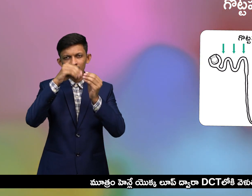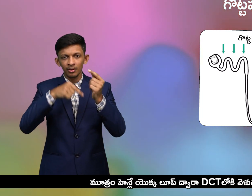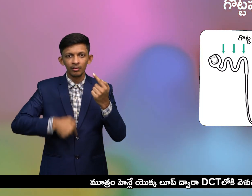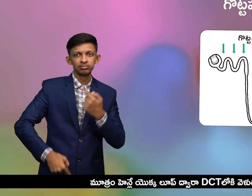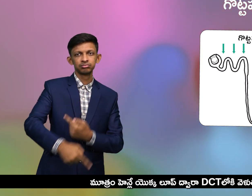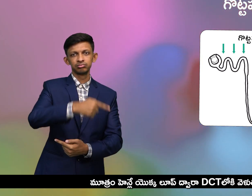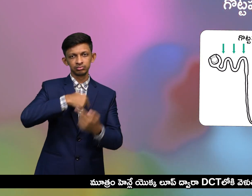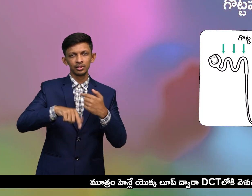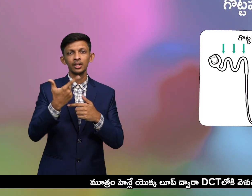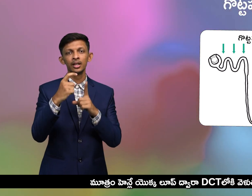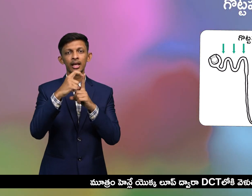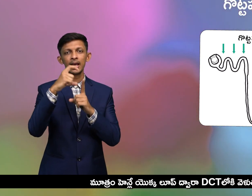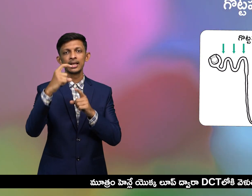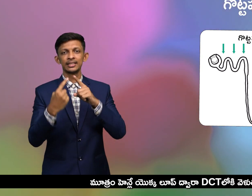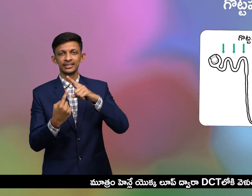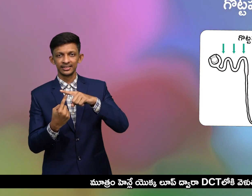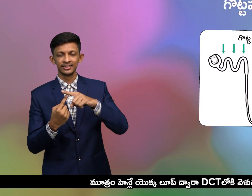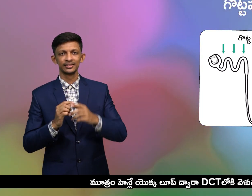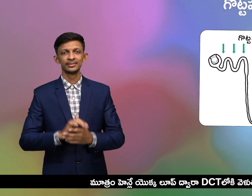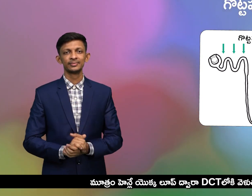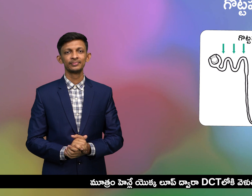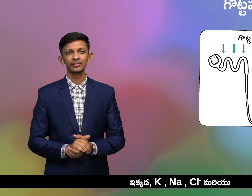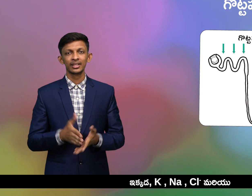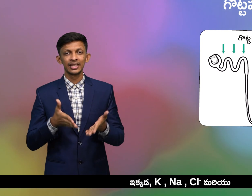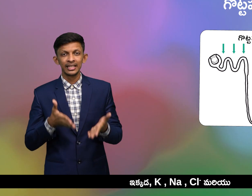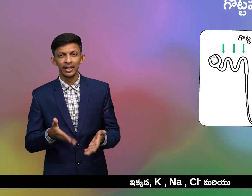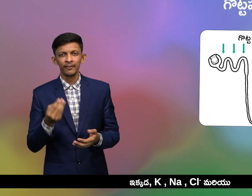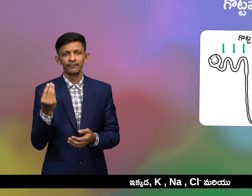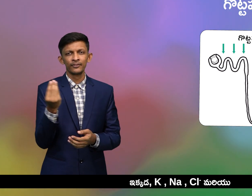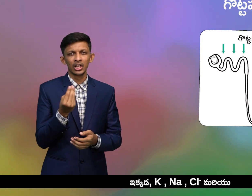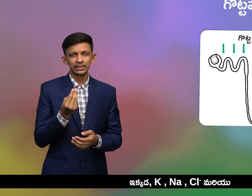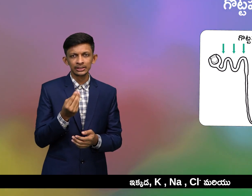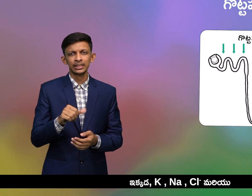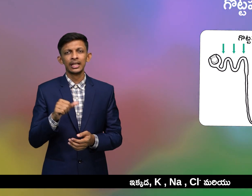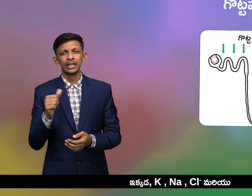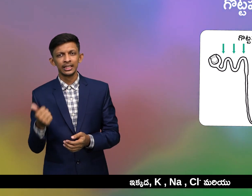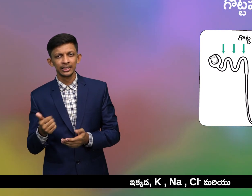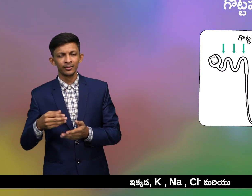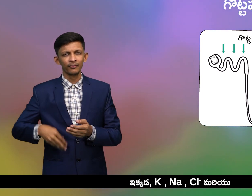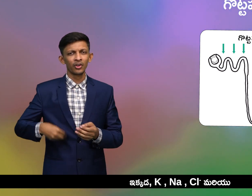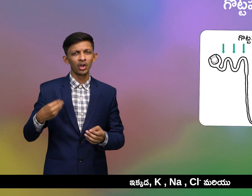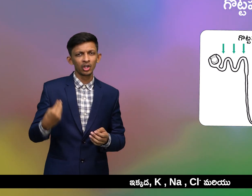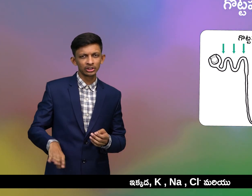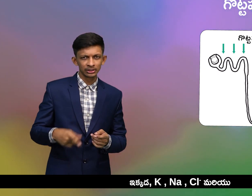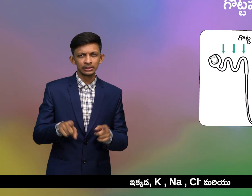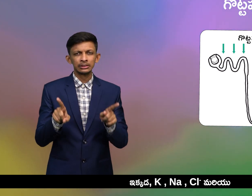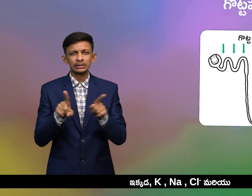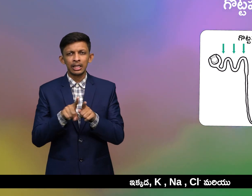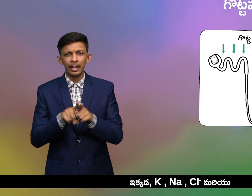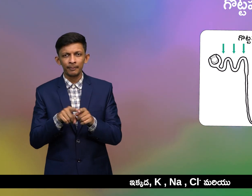ద్వారా డీసీటీలోకి వెళుతుంది. ఇక్కడ కే, ఎన్ఏ,